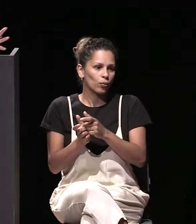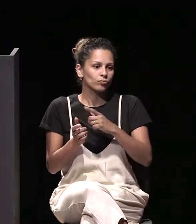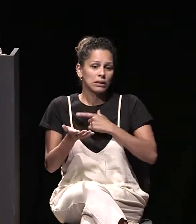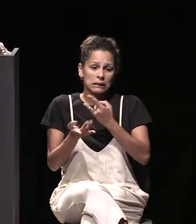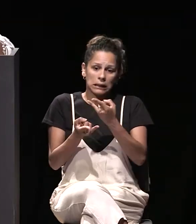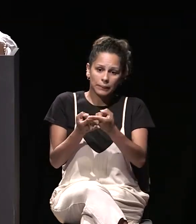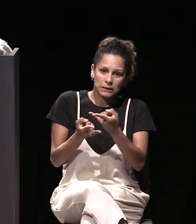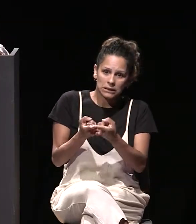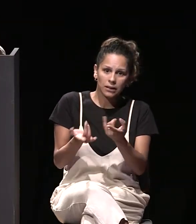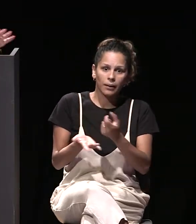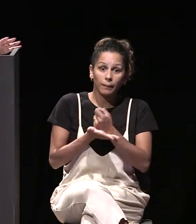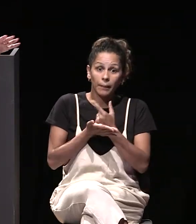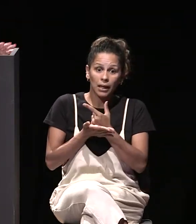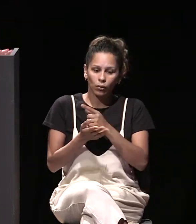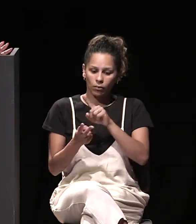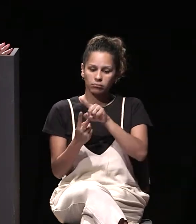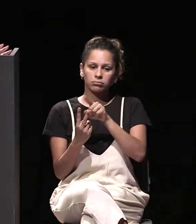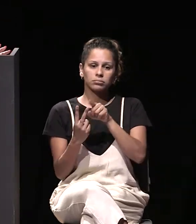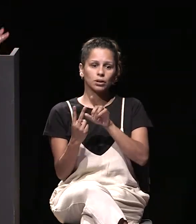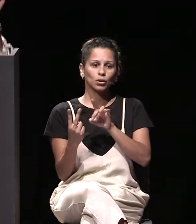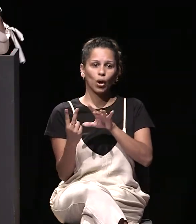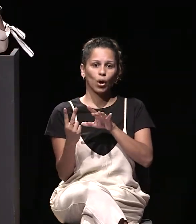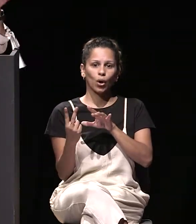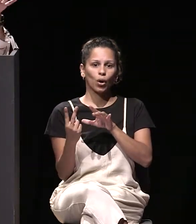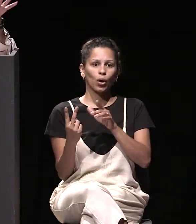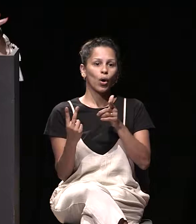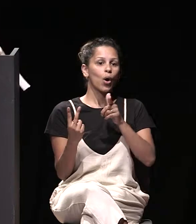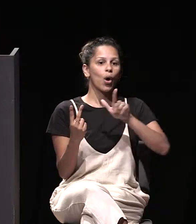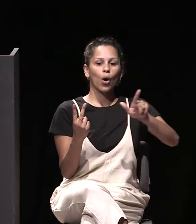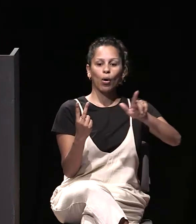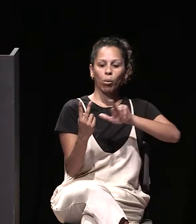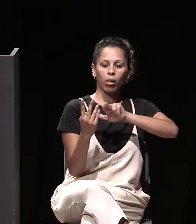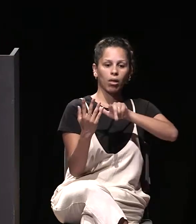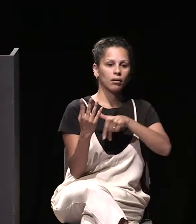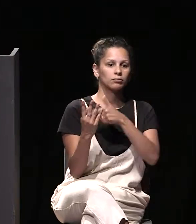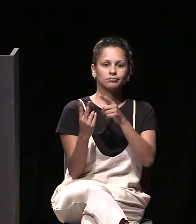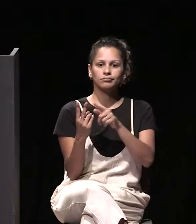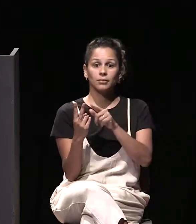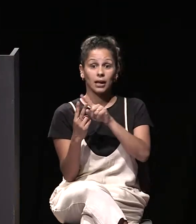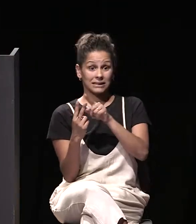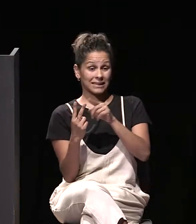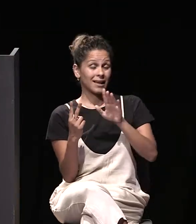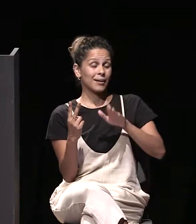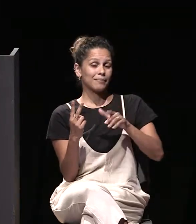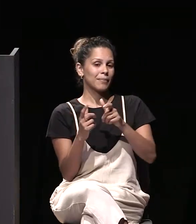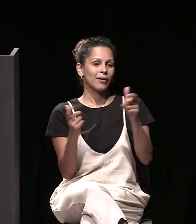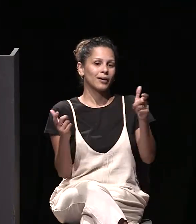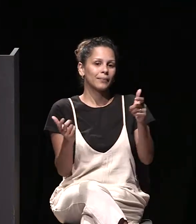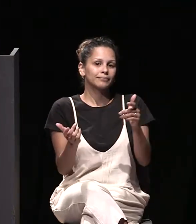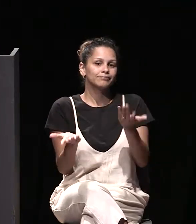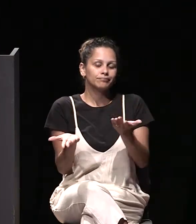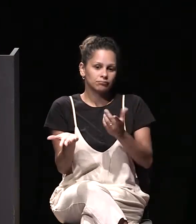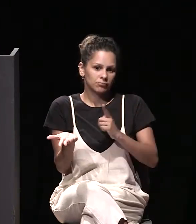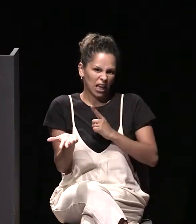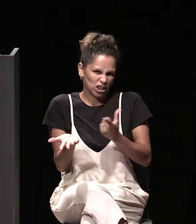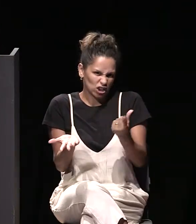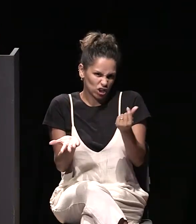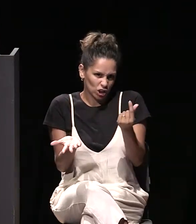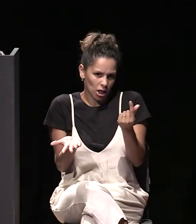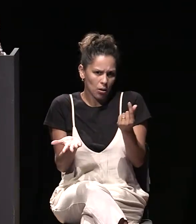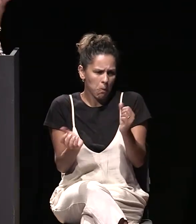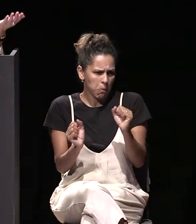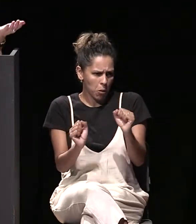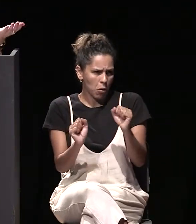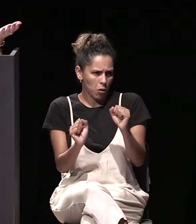à disposição. Aqui é uma grande desigualdade no nosso país entre as pessoas que têm recursos e as que não têm recurso. Quem tem recurso